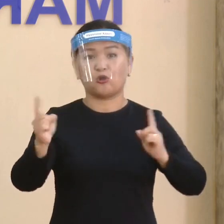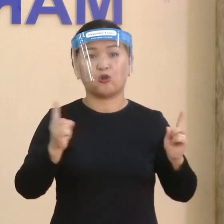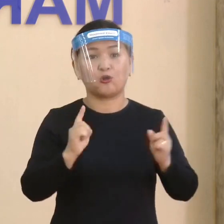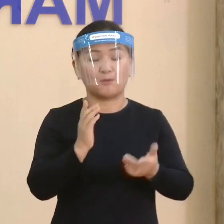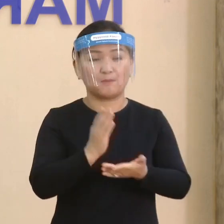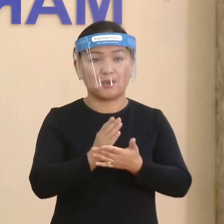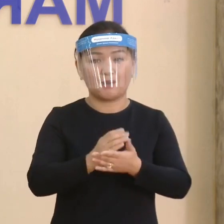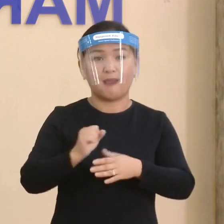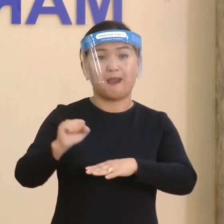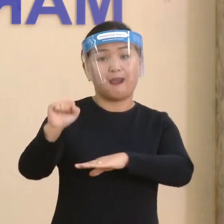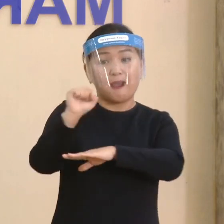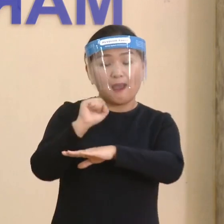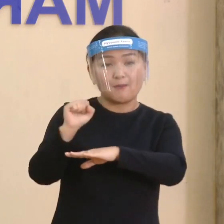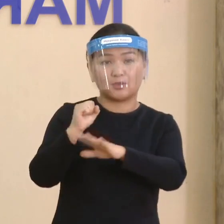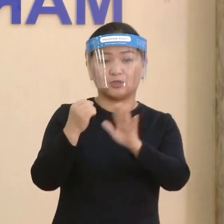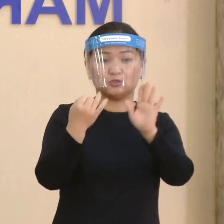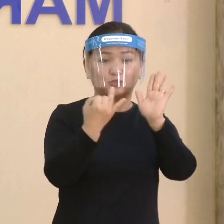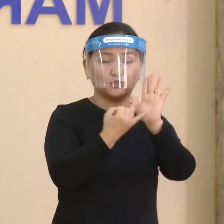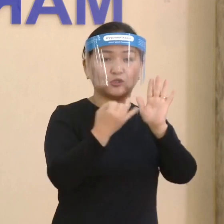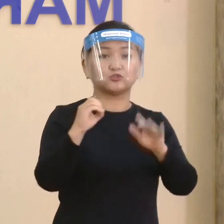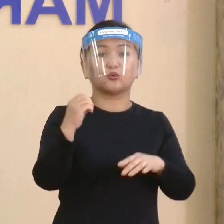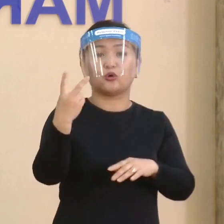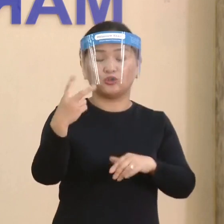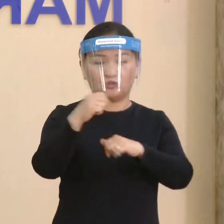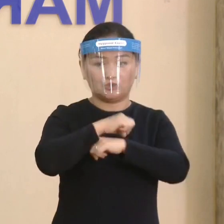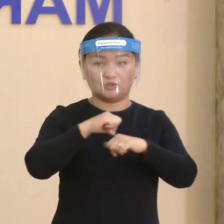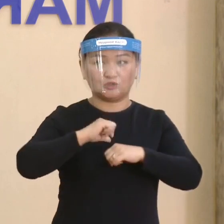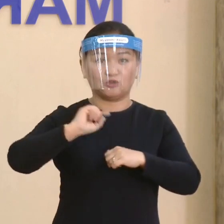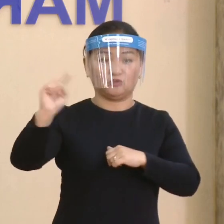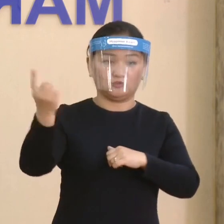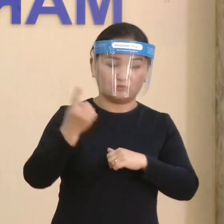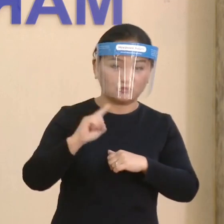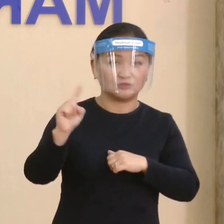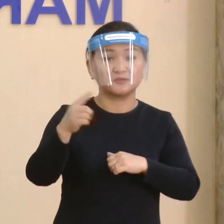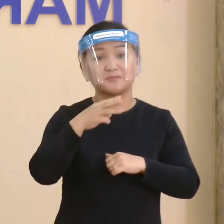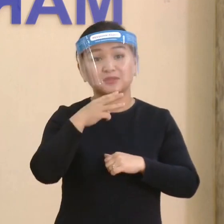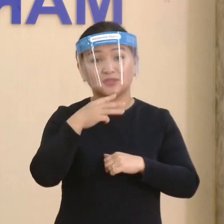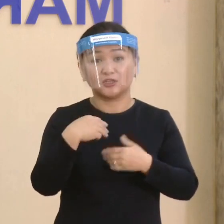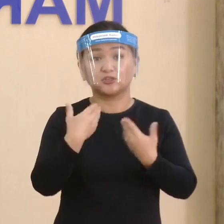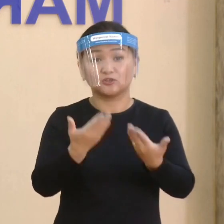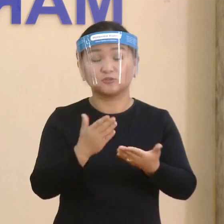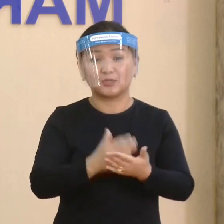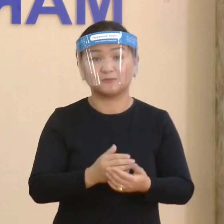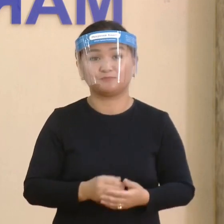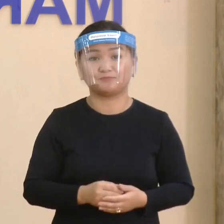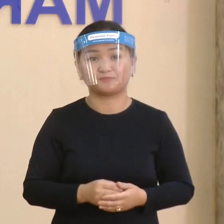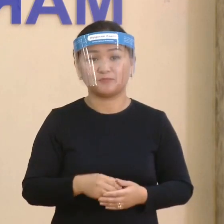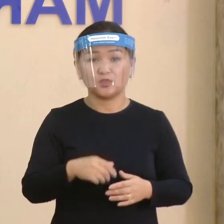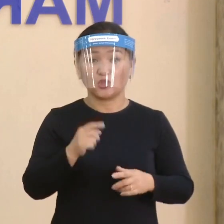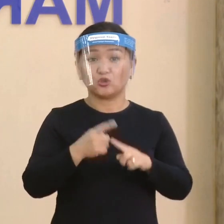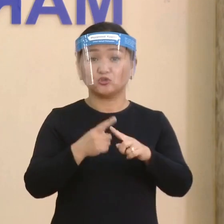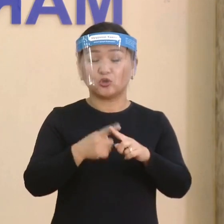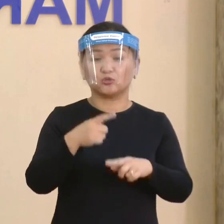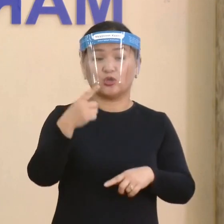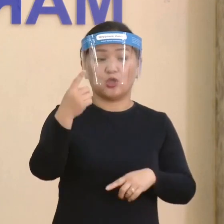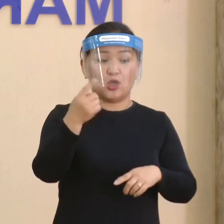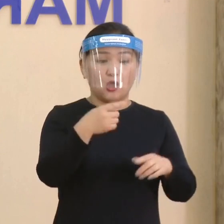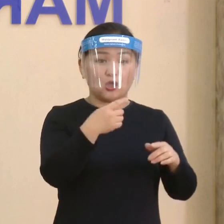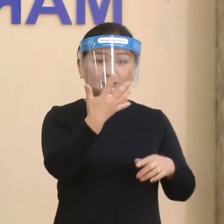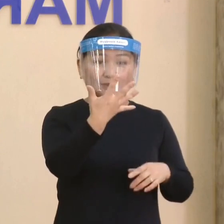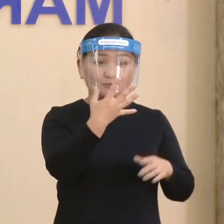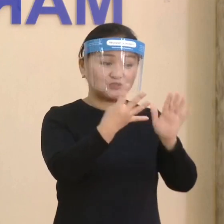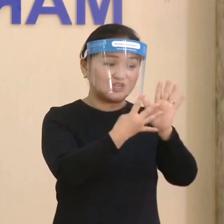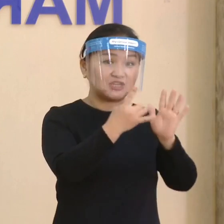гаднаас аймагудаас бол 702 иргэн буцаж орж ирсэн байна. Орон нутагт тусгаарлалтанд 591